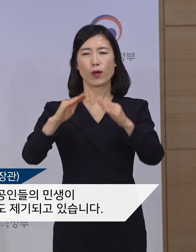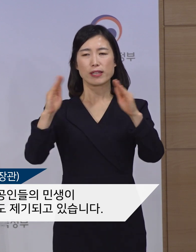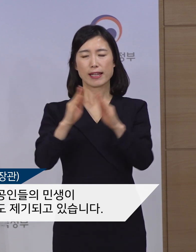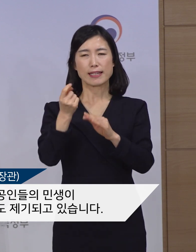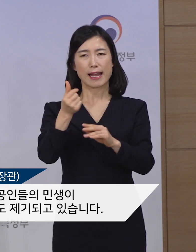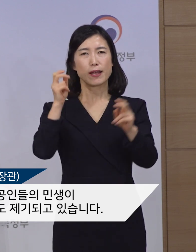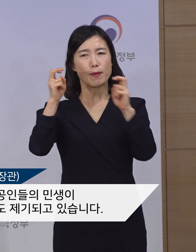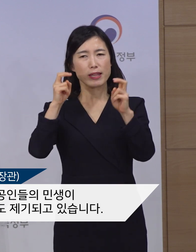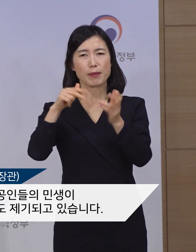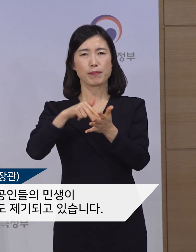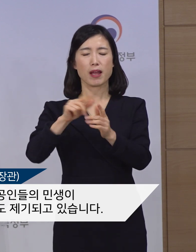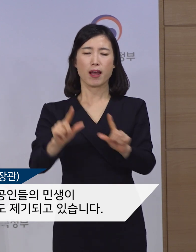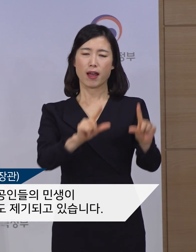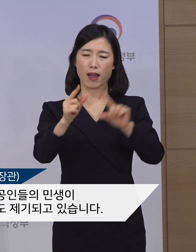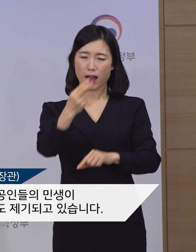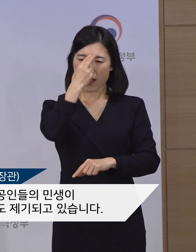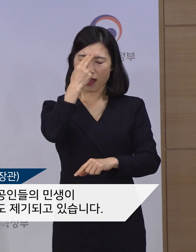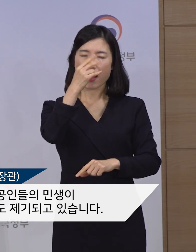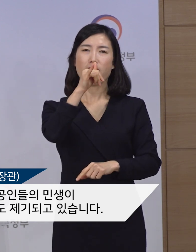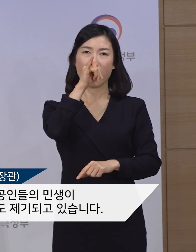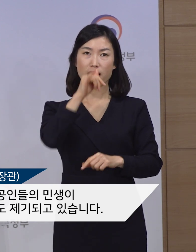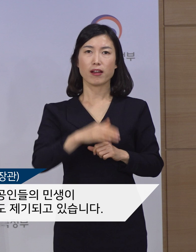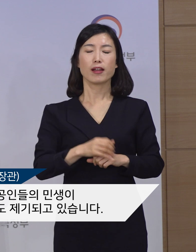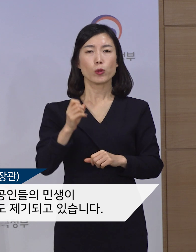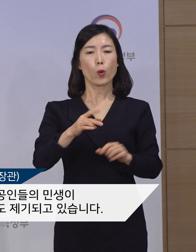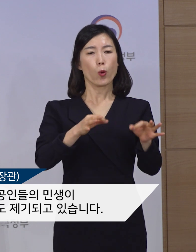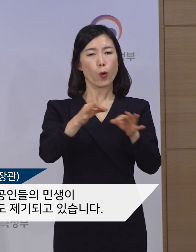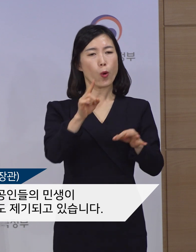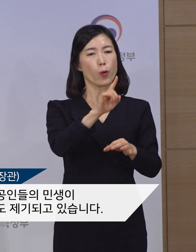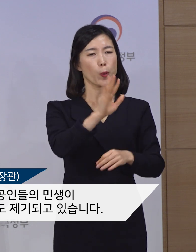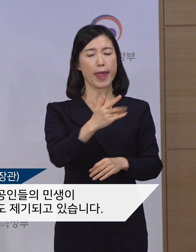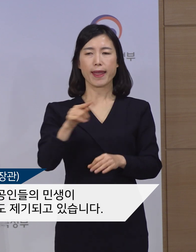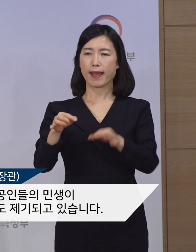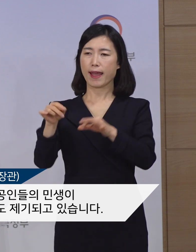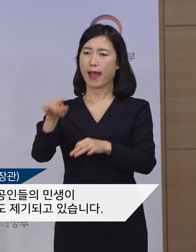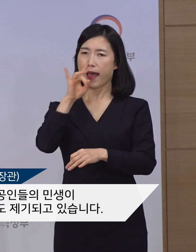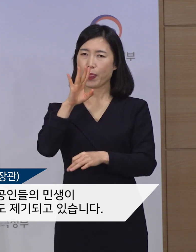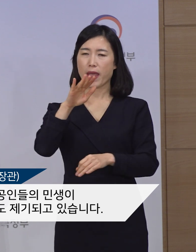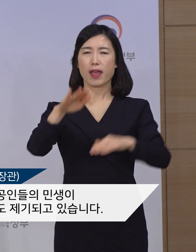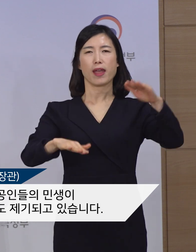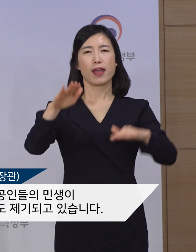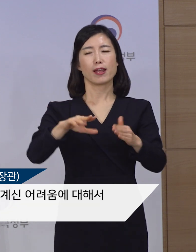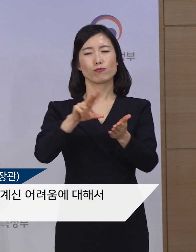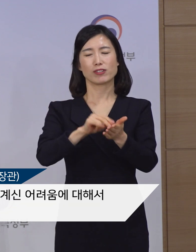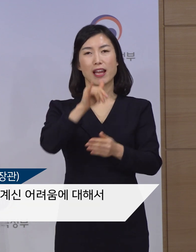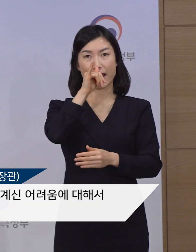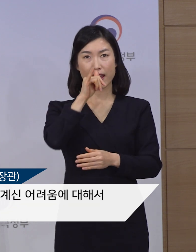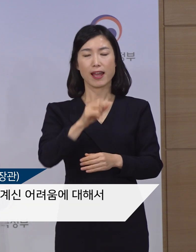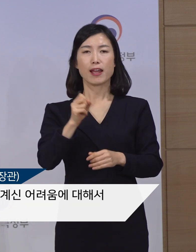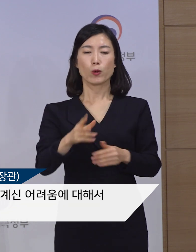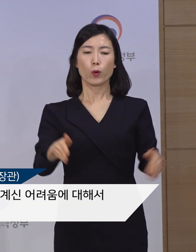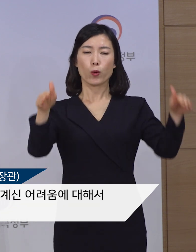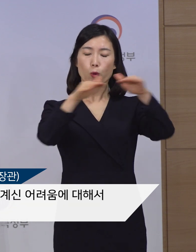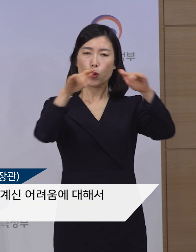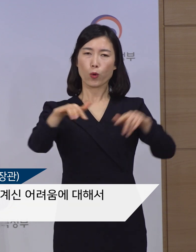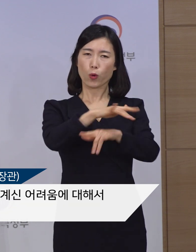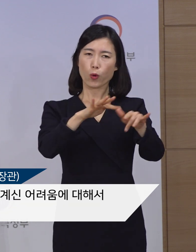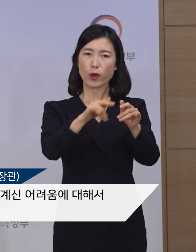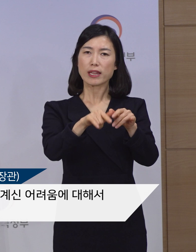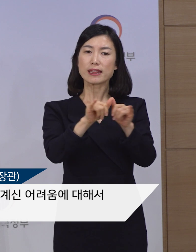소상공인들의 민생이 어려워지고 있습니다. 업종 간의 형평성 문제도 제기되고 있습니다.